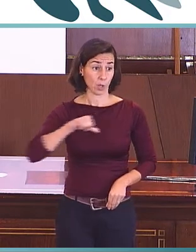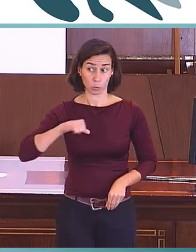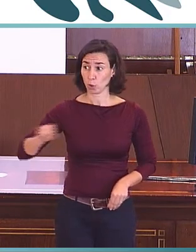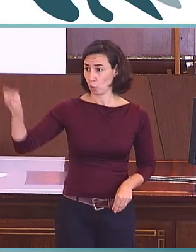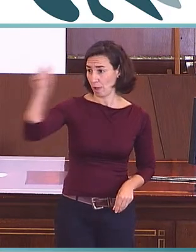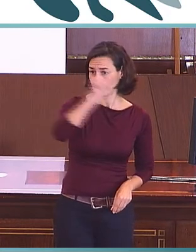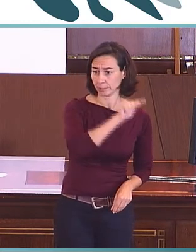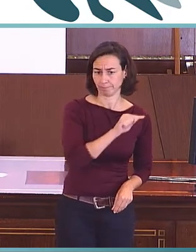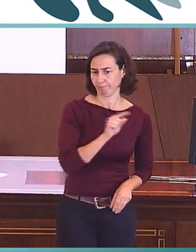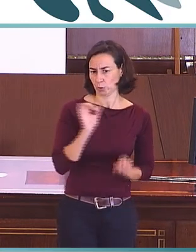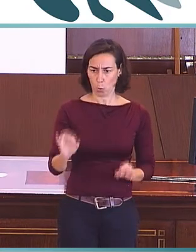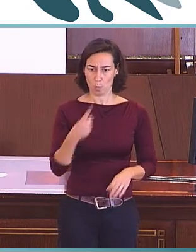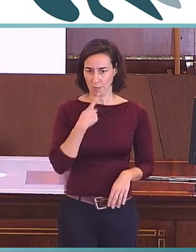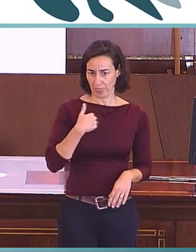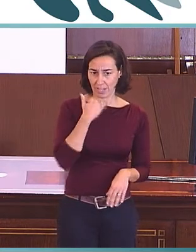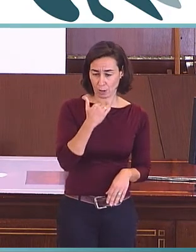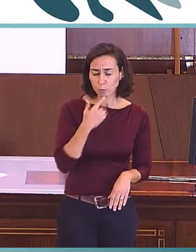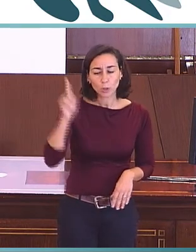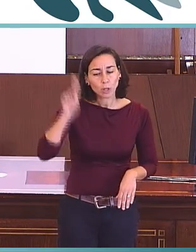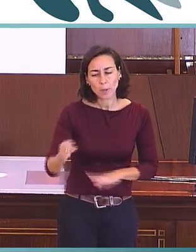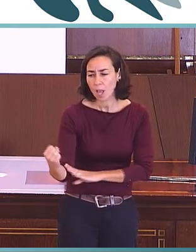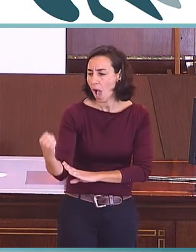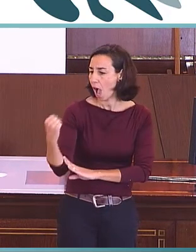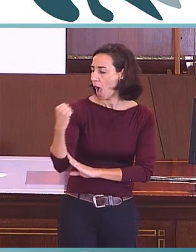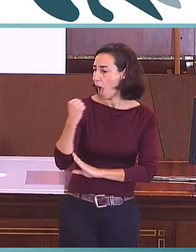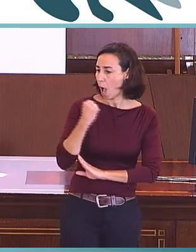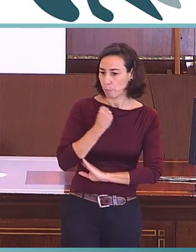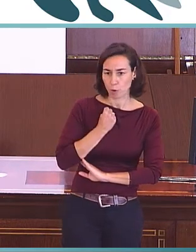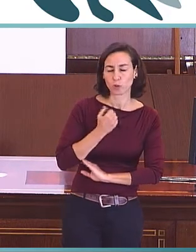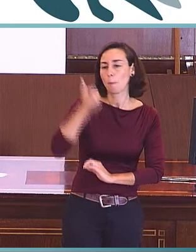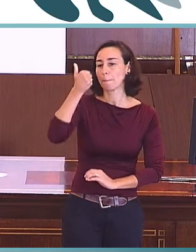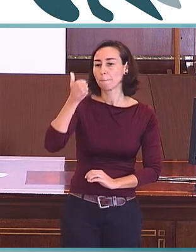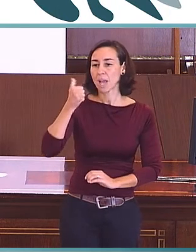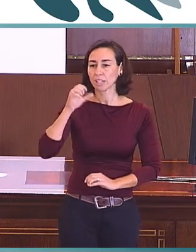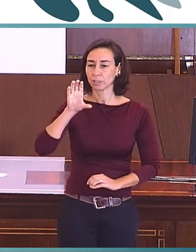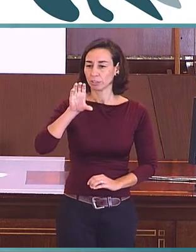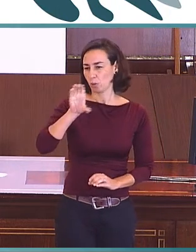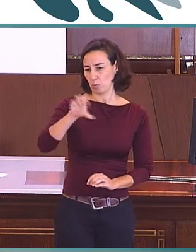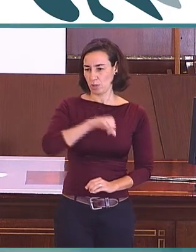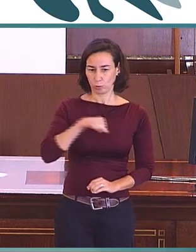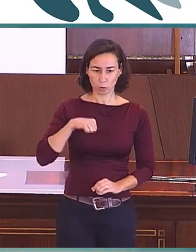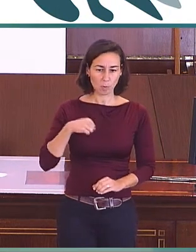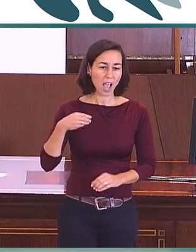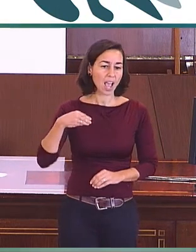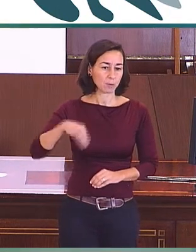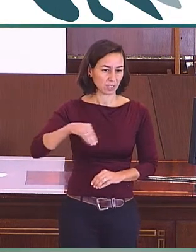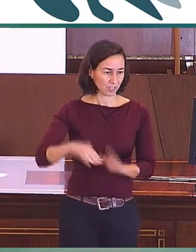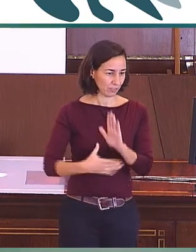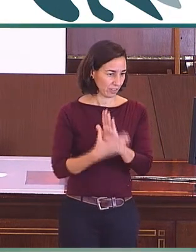agradecer todo el apoyo que he recibido de él a nivel autonómico al presidente de la Federación de Sordociegos Castilla